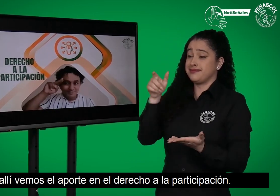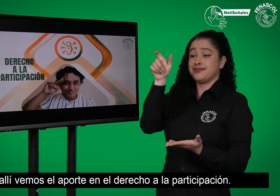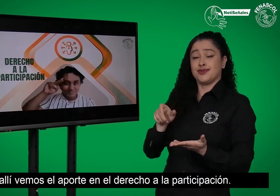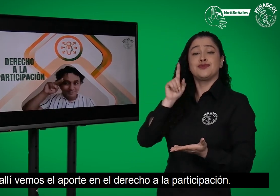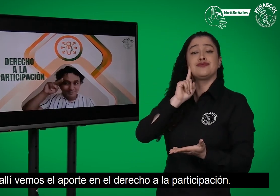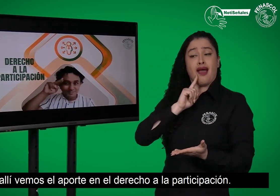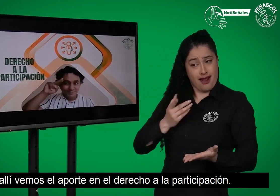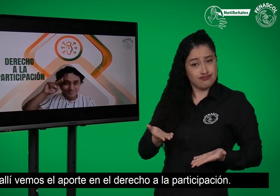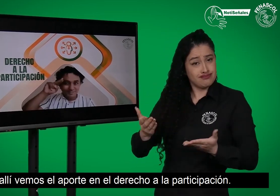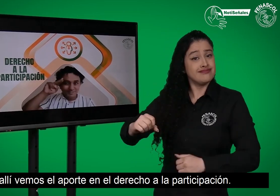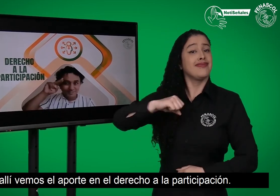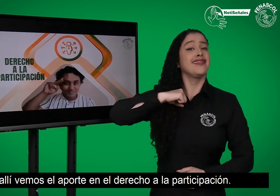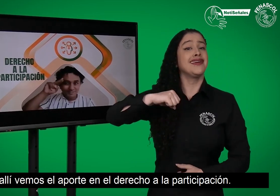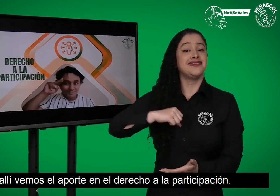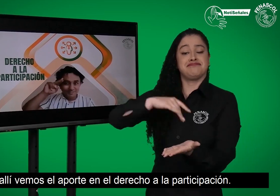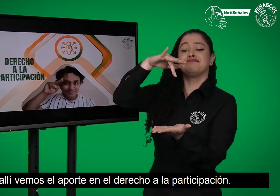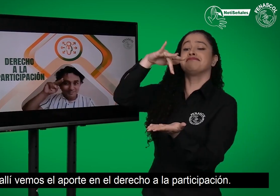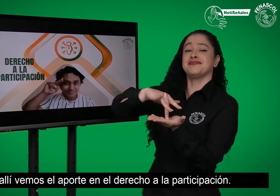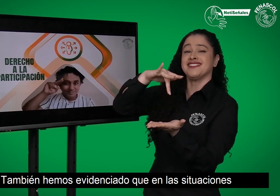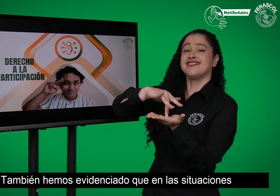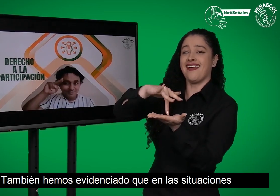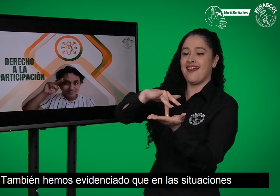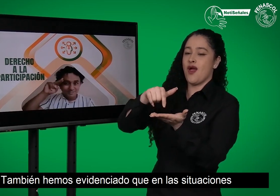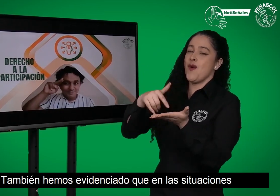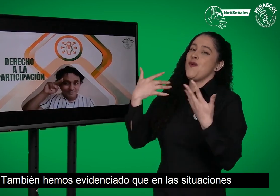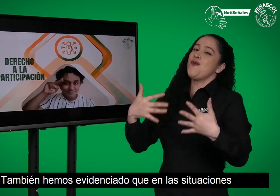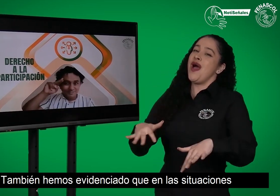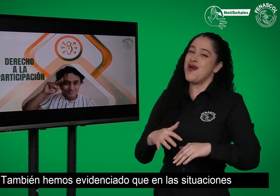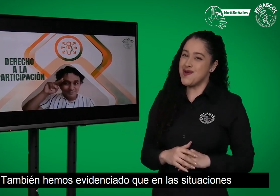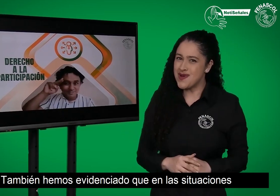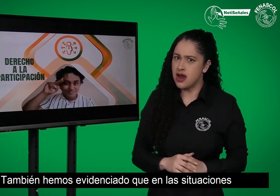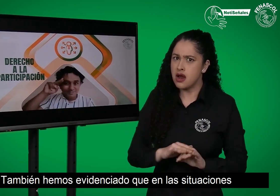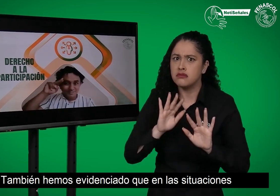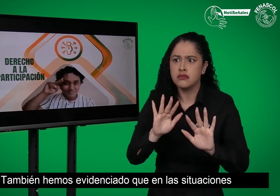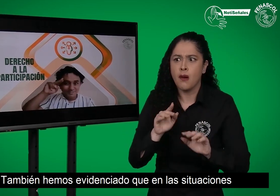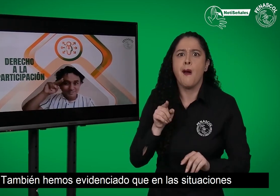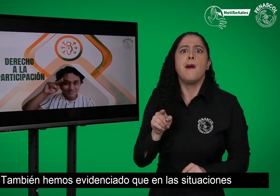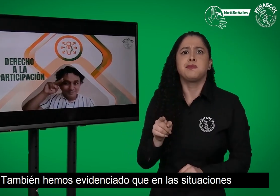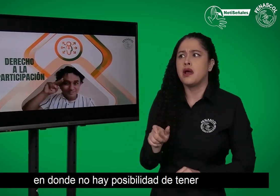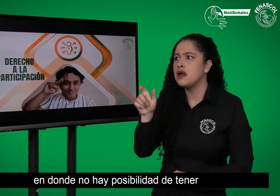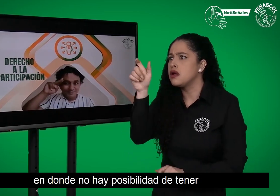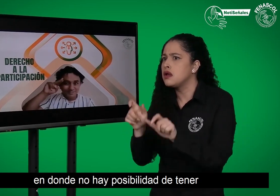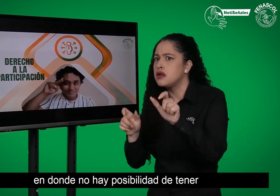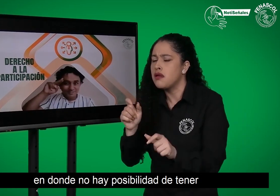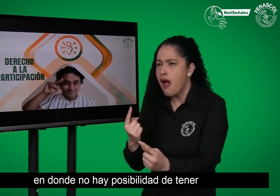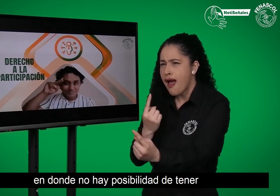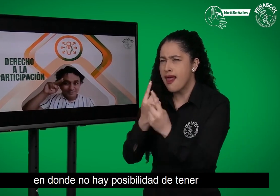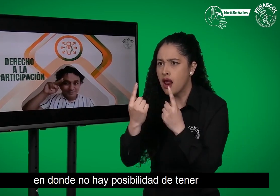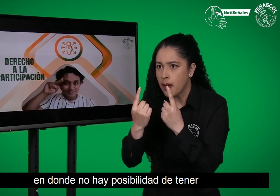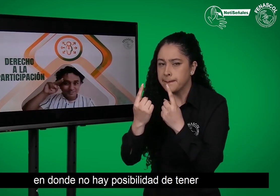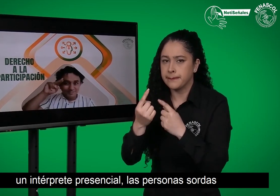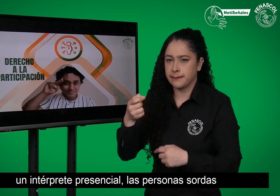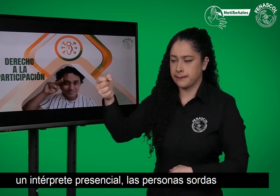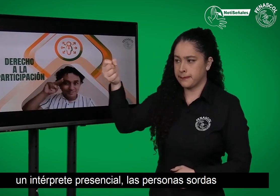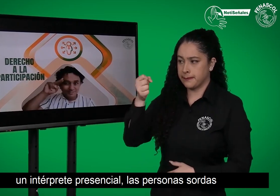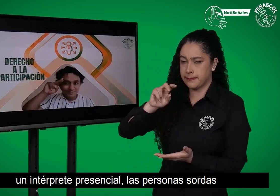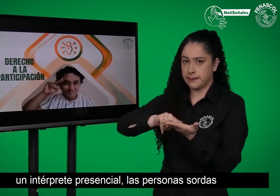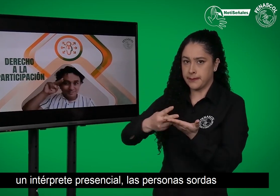la participación. También hemos evidenciado que en las situaciones en donde no hay posibilidad de tener un intérprete